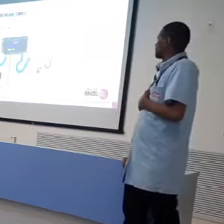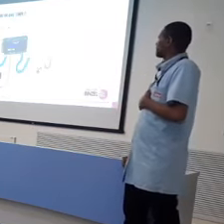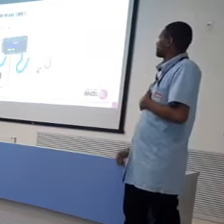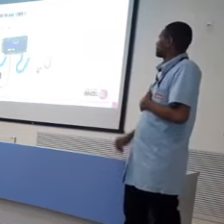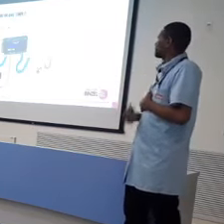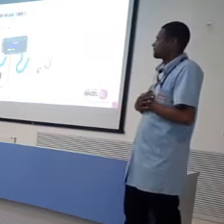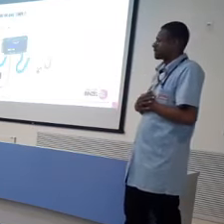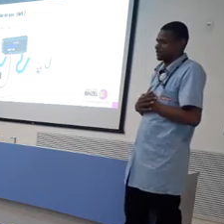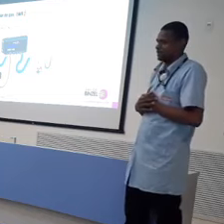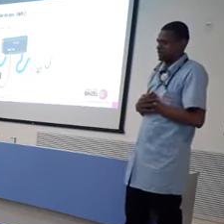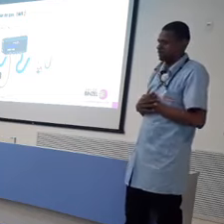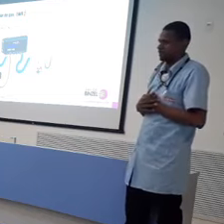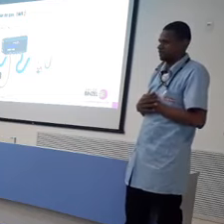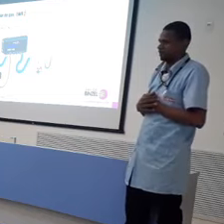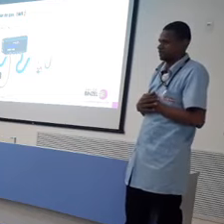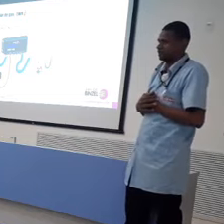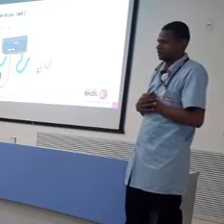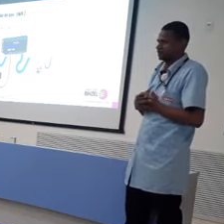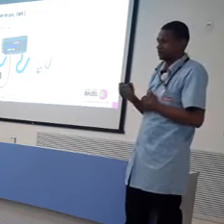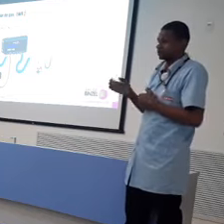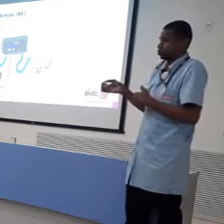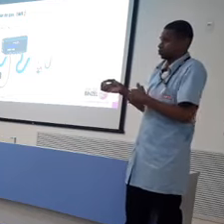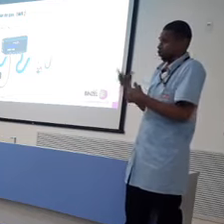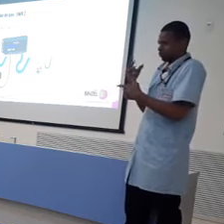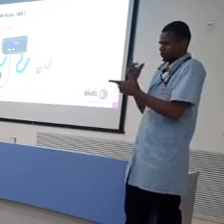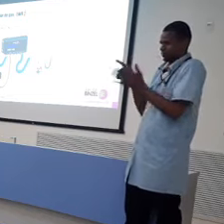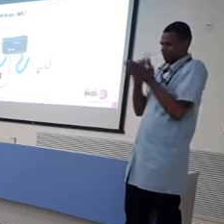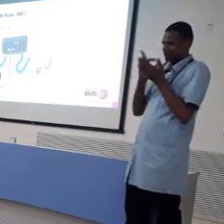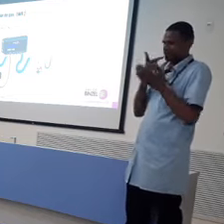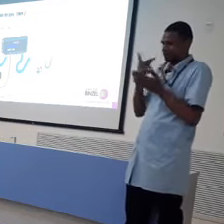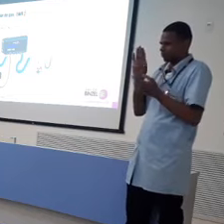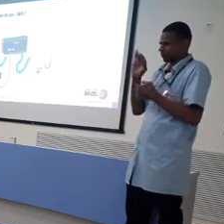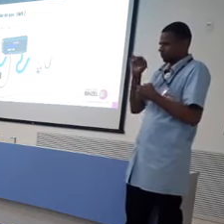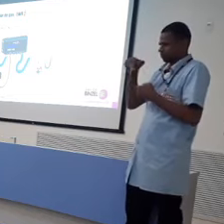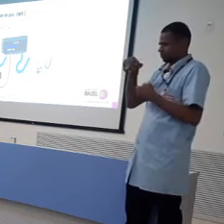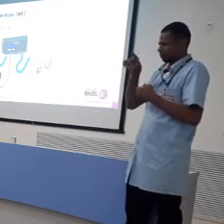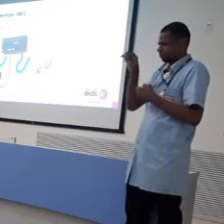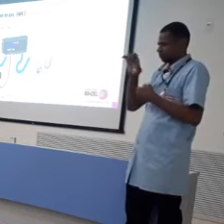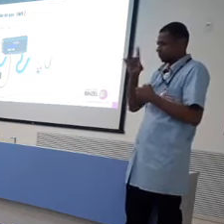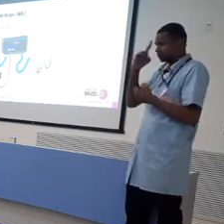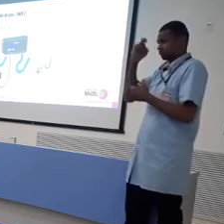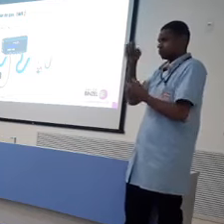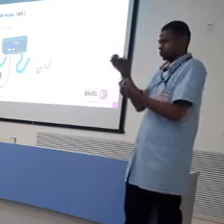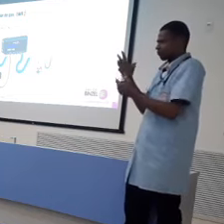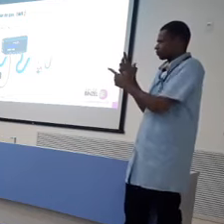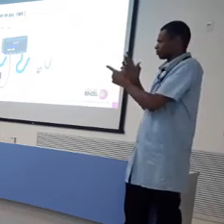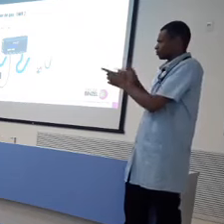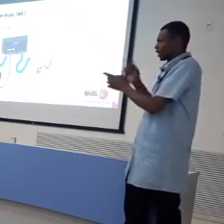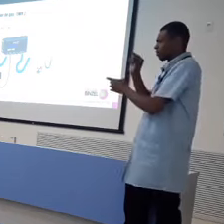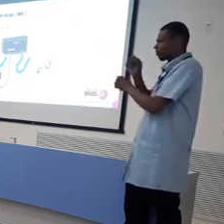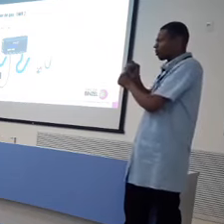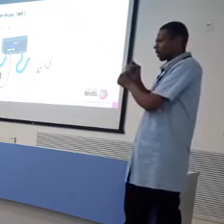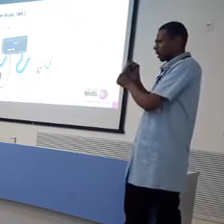Bom, pessoal, aqui é uma das novidades que eu estava falando para você, né? A gente já está com esse equipamento no mercado há um bom tempo.